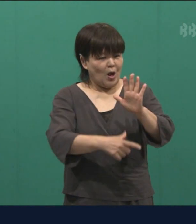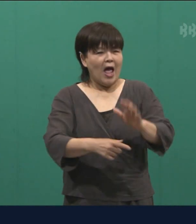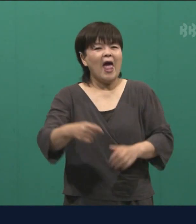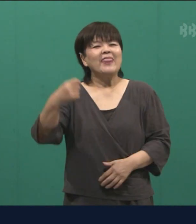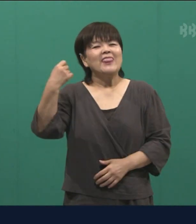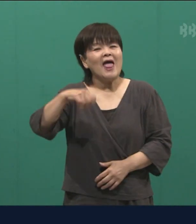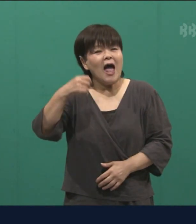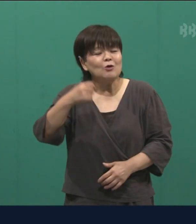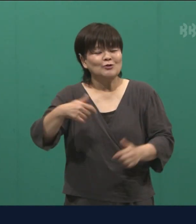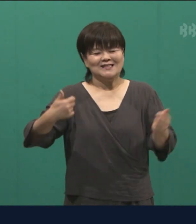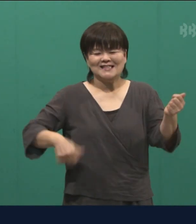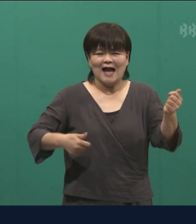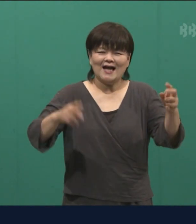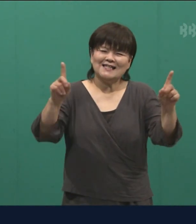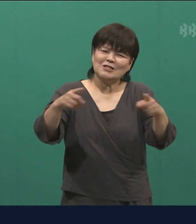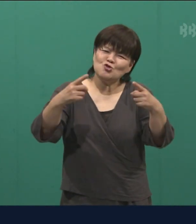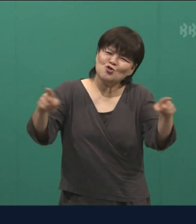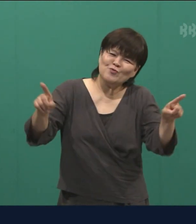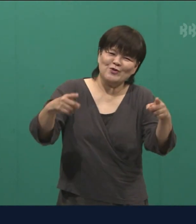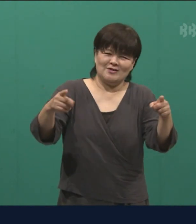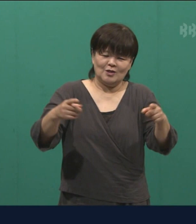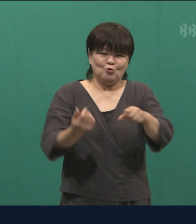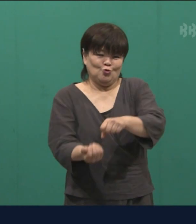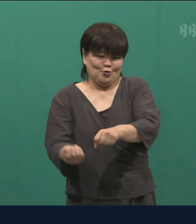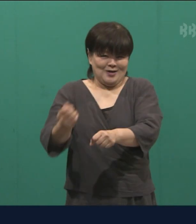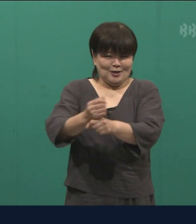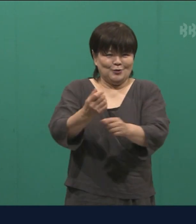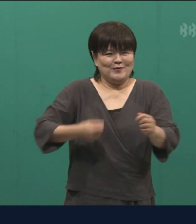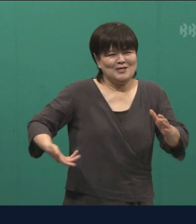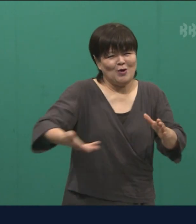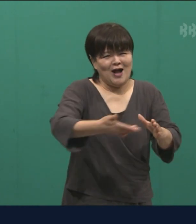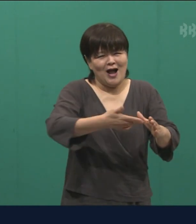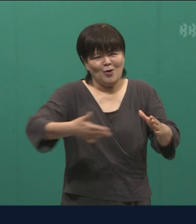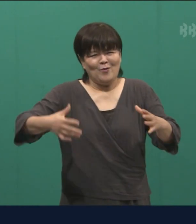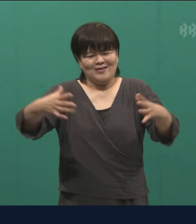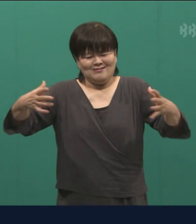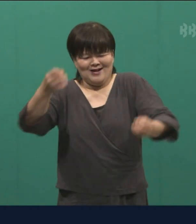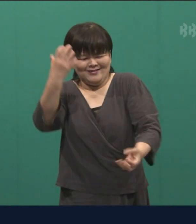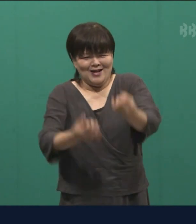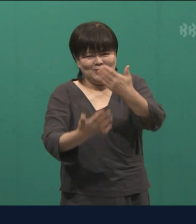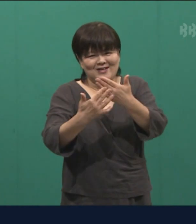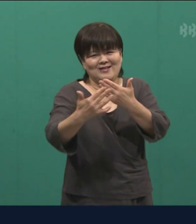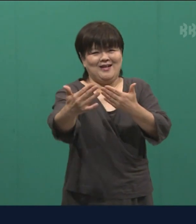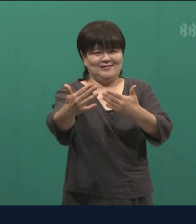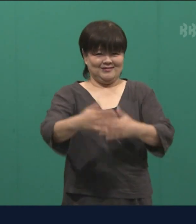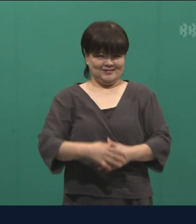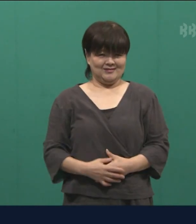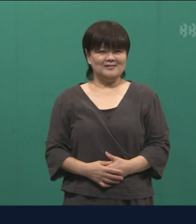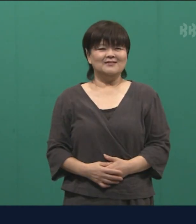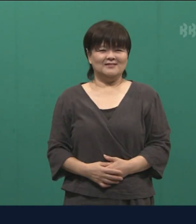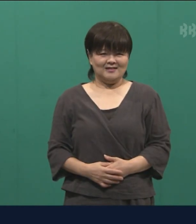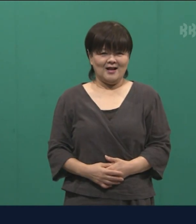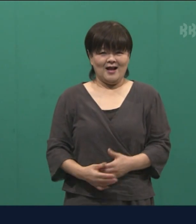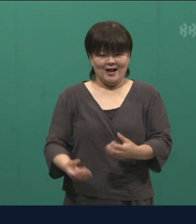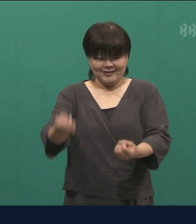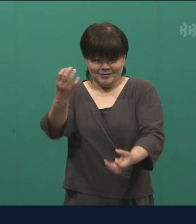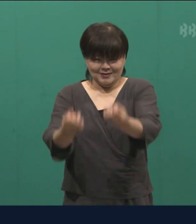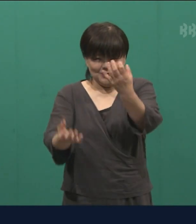今年のテーマは夏のシガリズム復活の琵琶湖大花火大会。